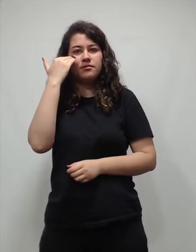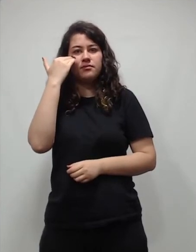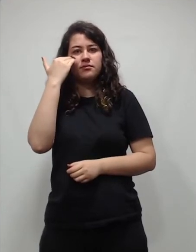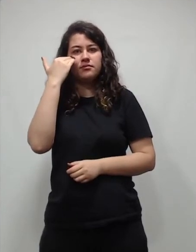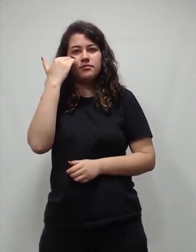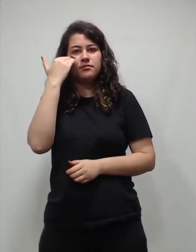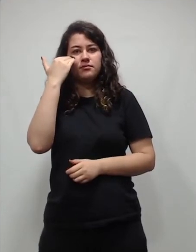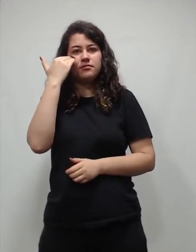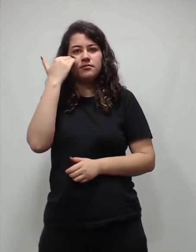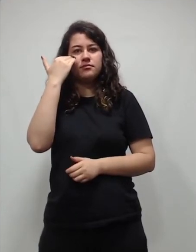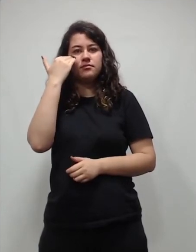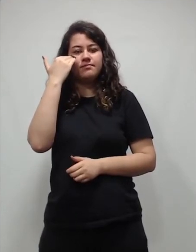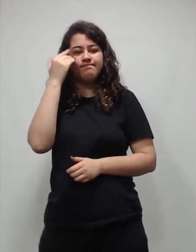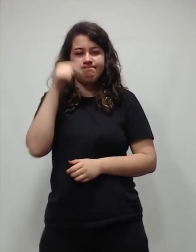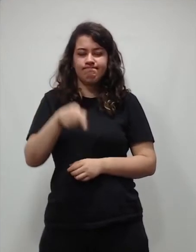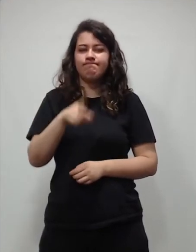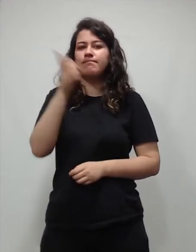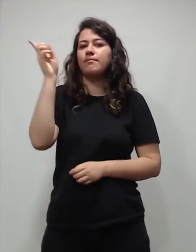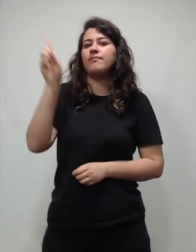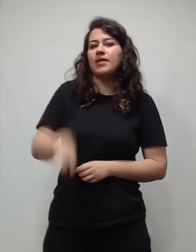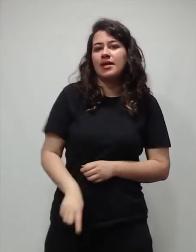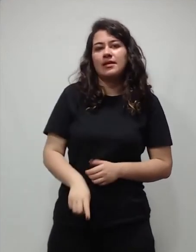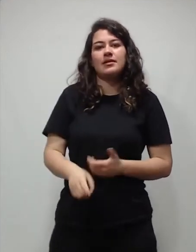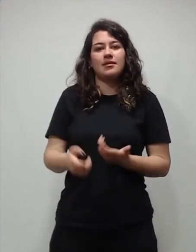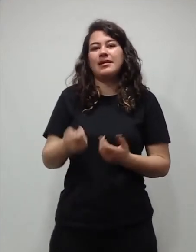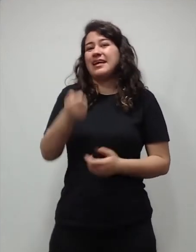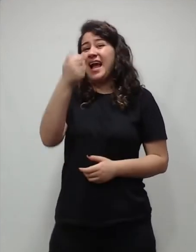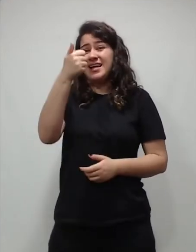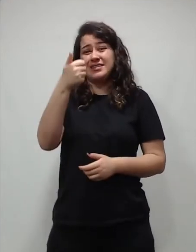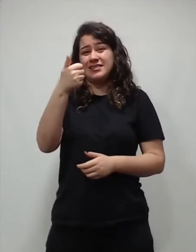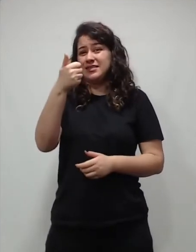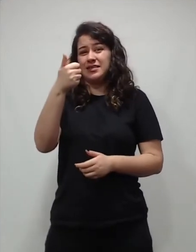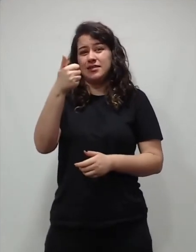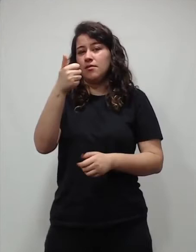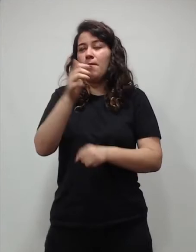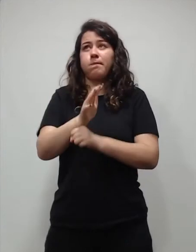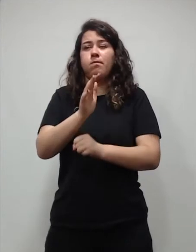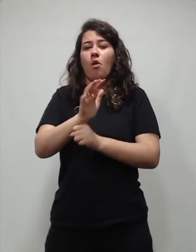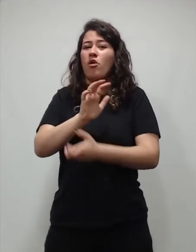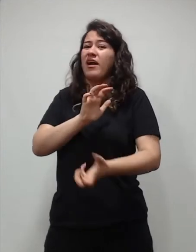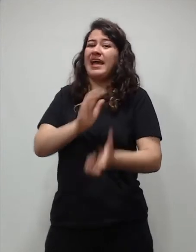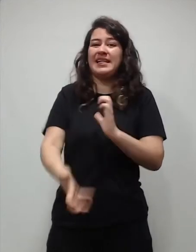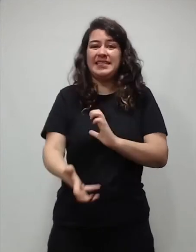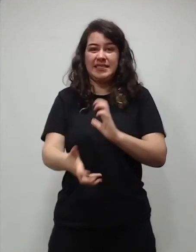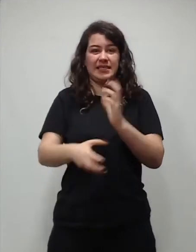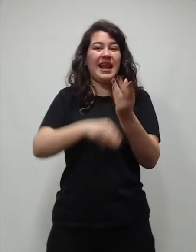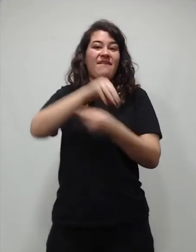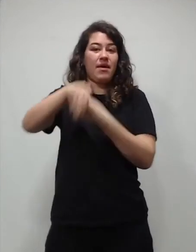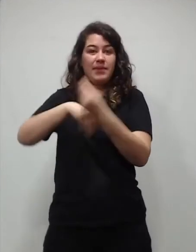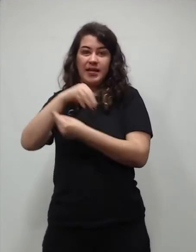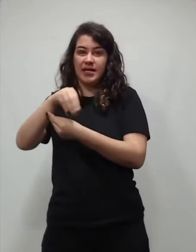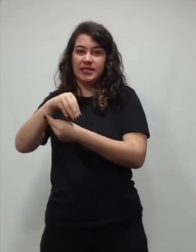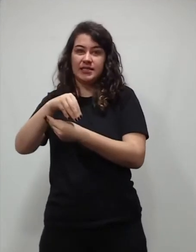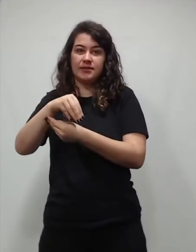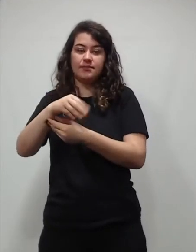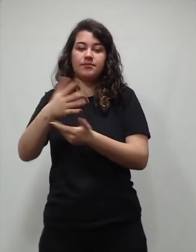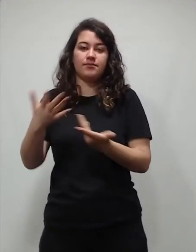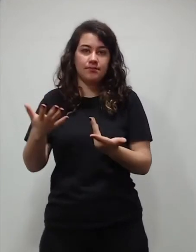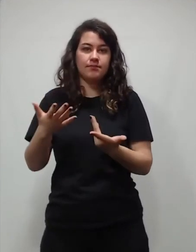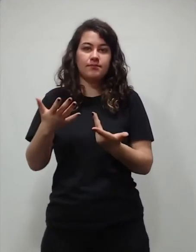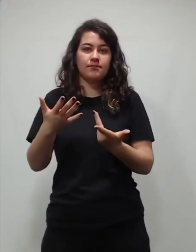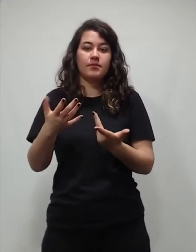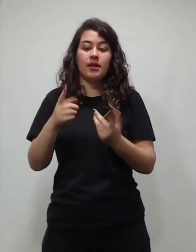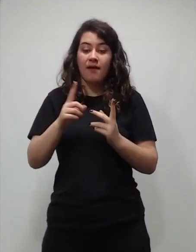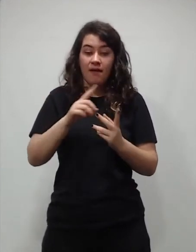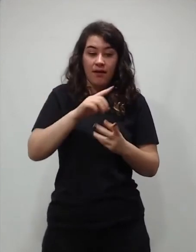y esto provoca casi diría un cataclismo en las familias y después esto